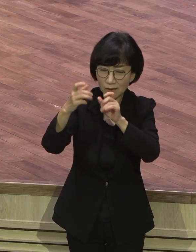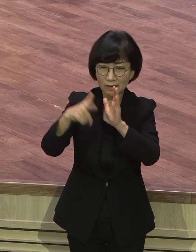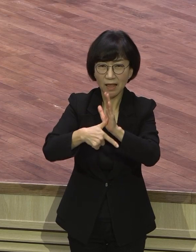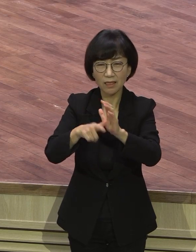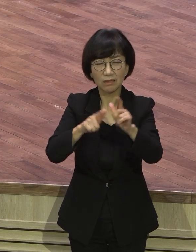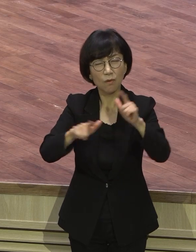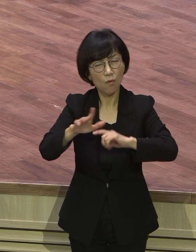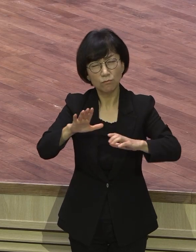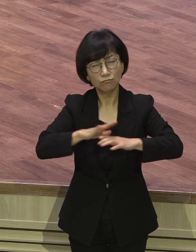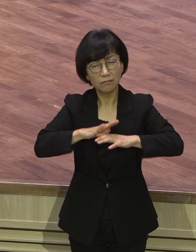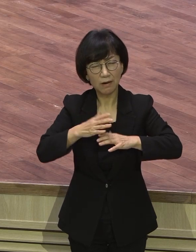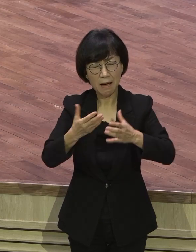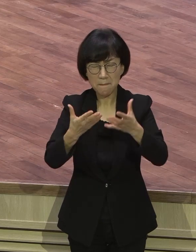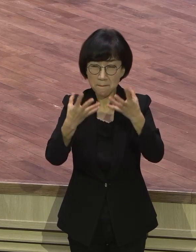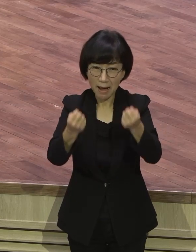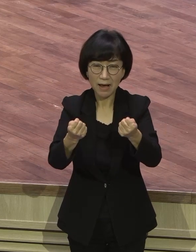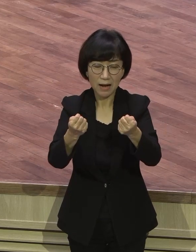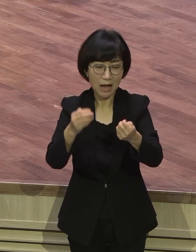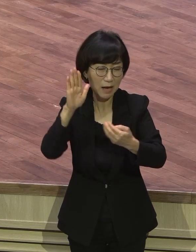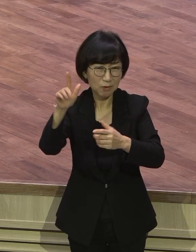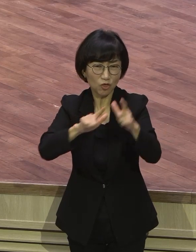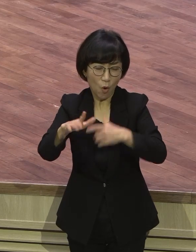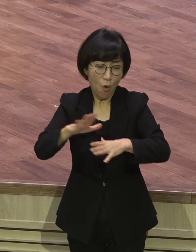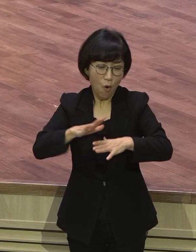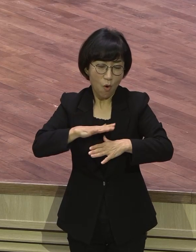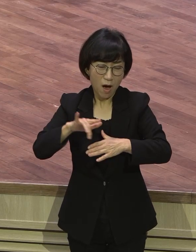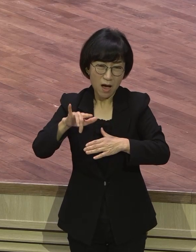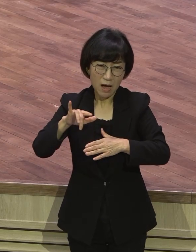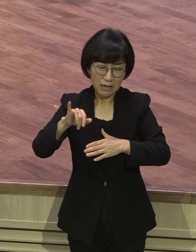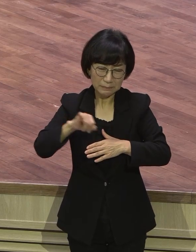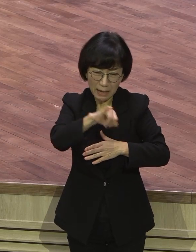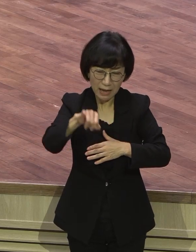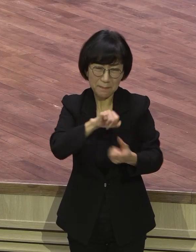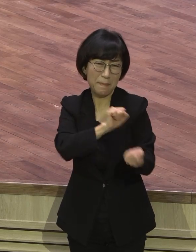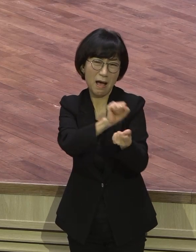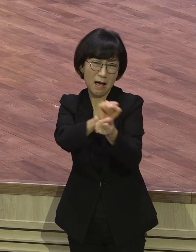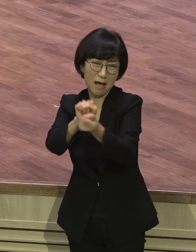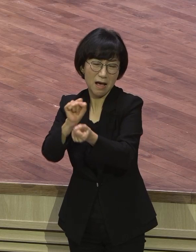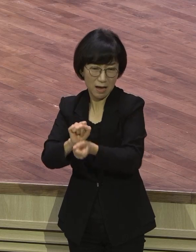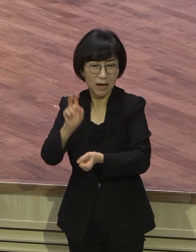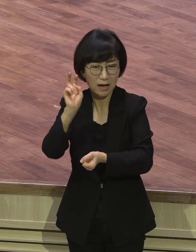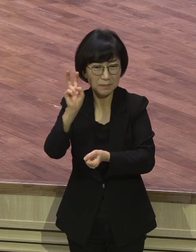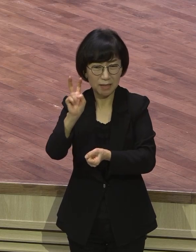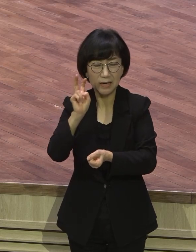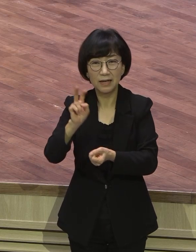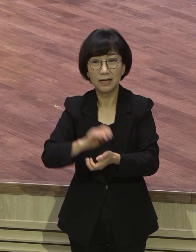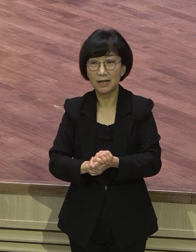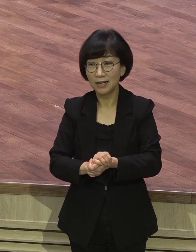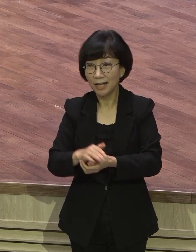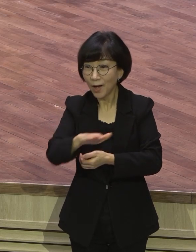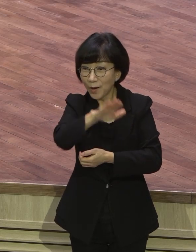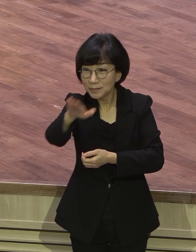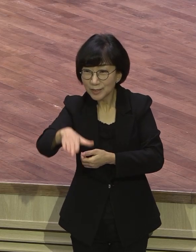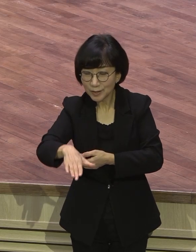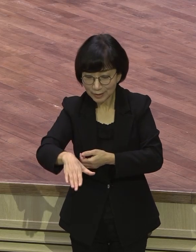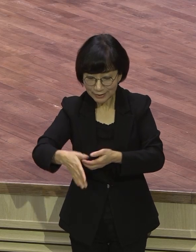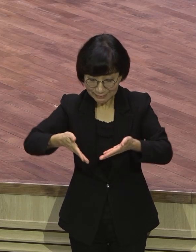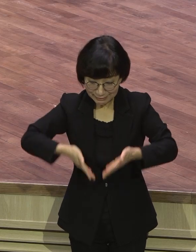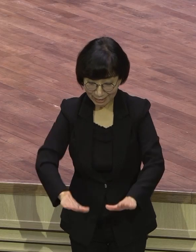앞으로 이것보다 더 큰 전년병이 올 것입니다. 이제 하나님께서 보세요. 우리가 태어나 처음으로 느끼는 것이잖아요. 태어나